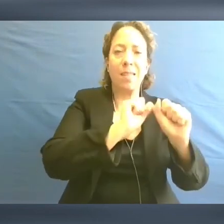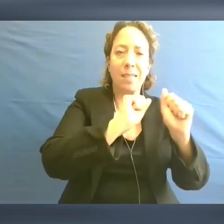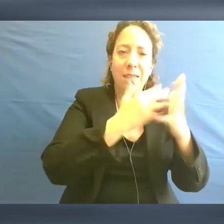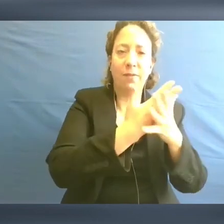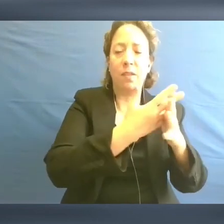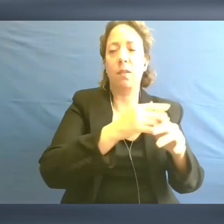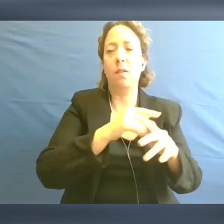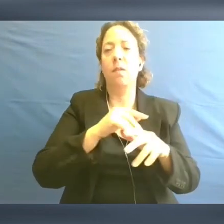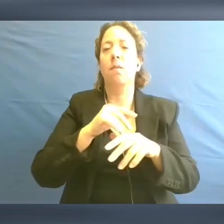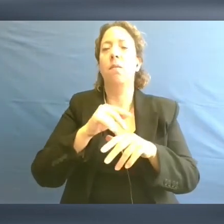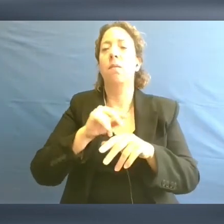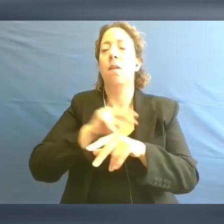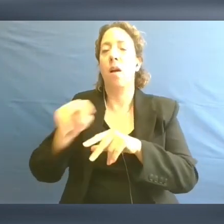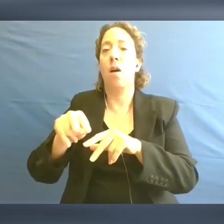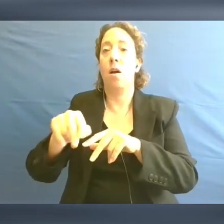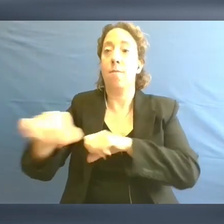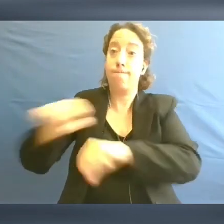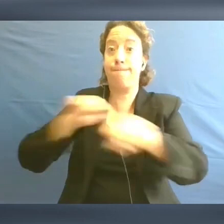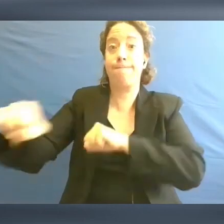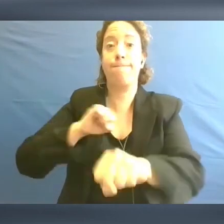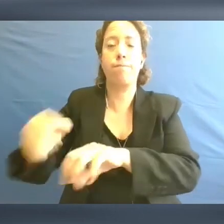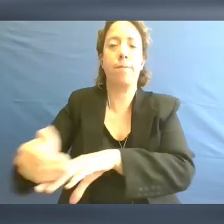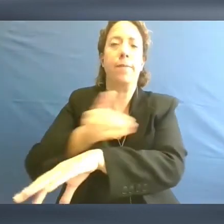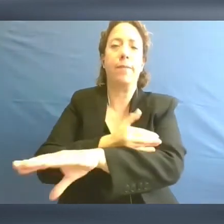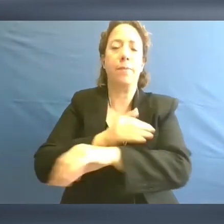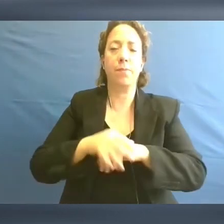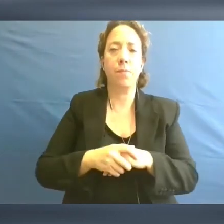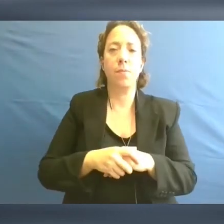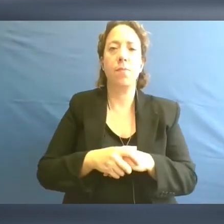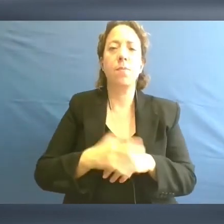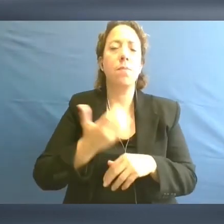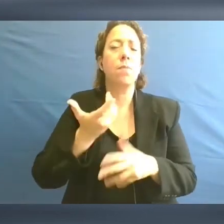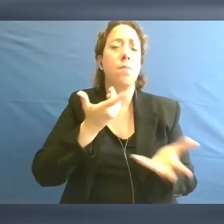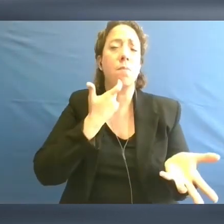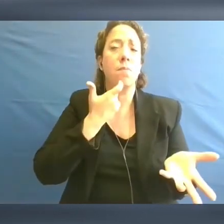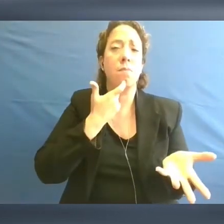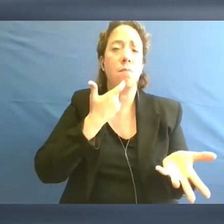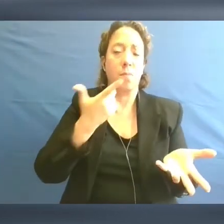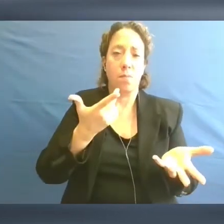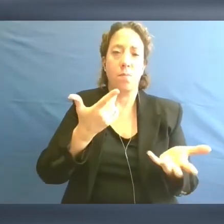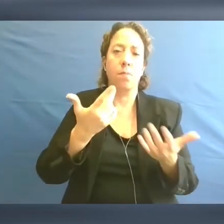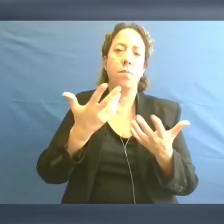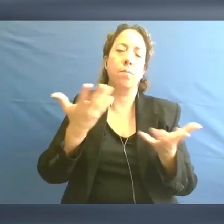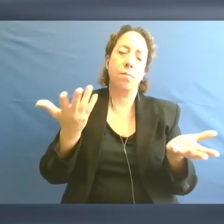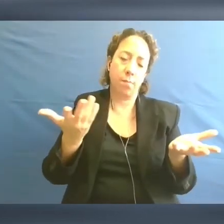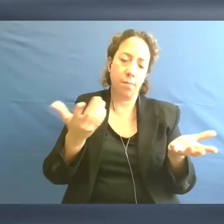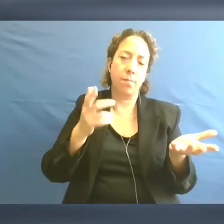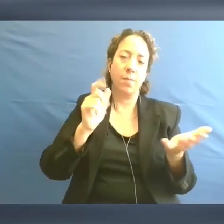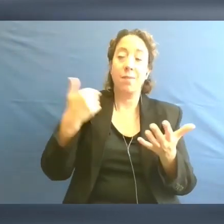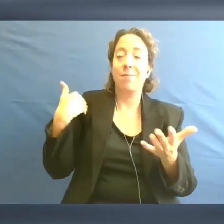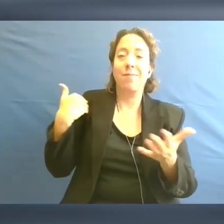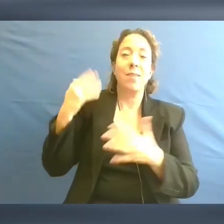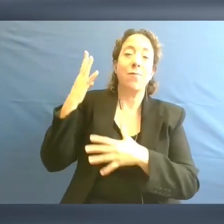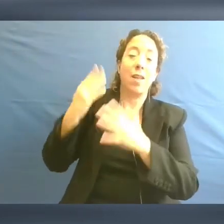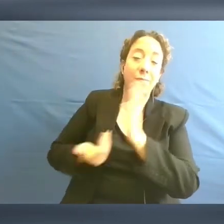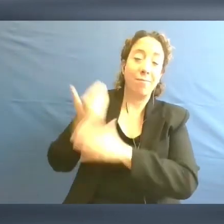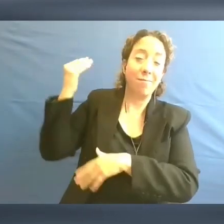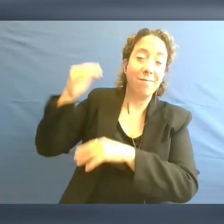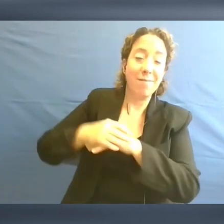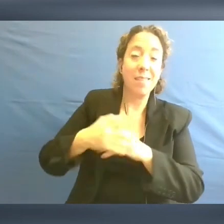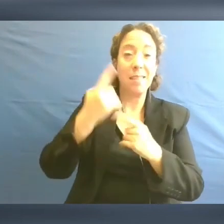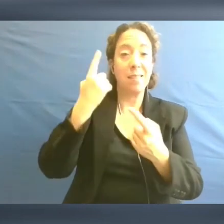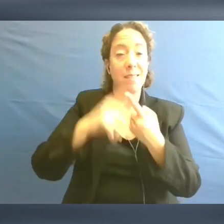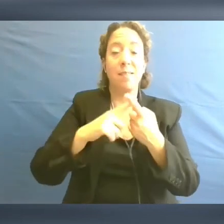proactive. Qu'est-ce que ça signifie? Ça signifie que l'accessibilité, comme vous en avez entendu parler depuis le début de la matinée, eh